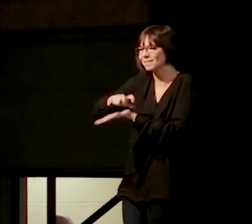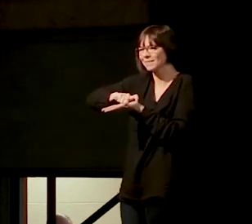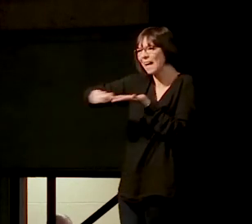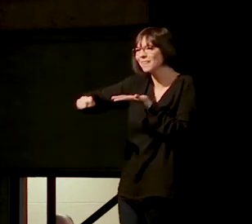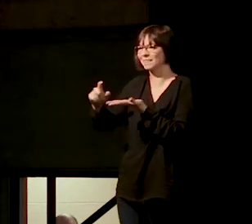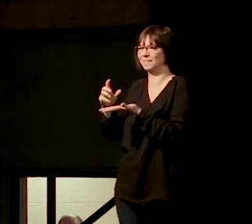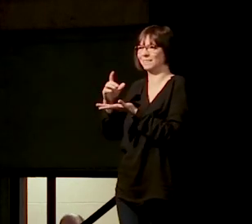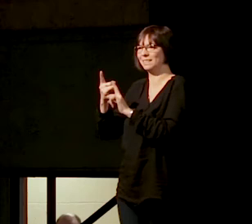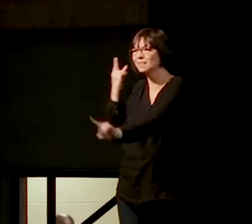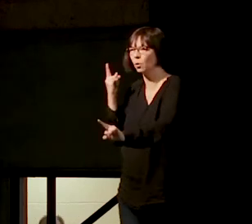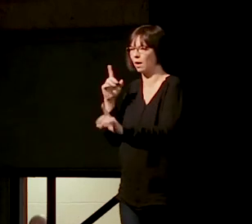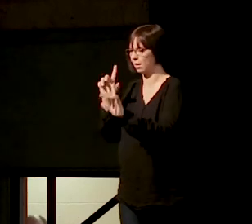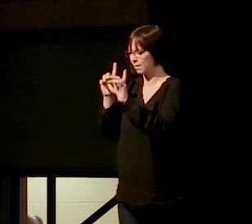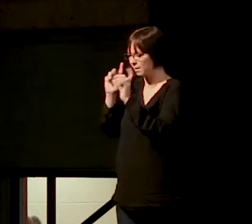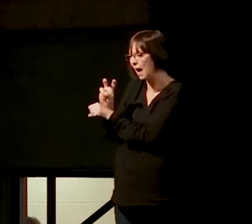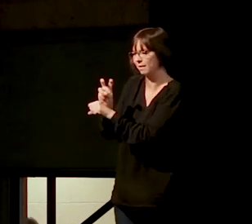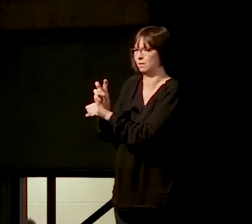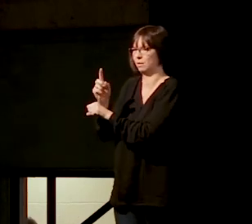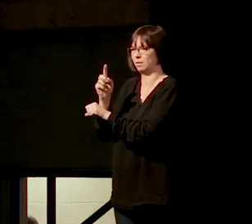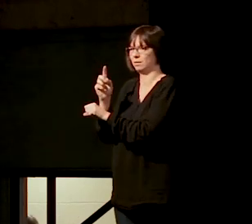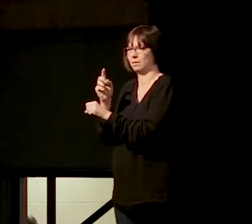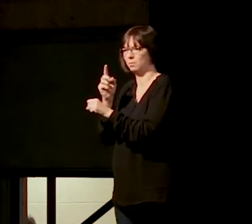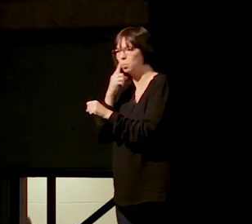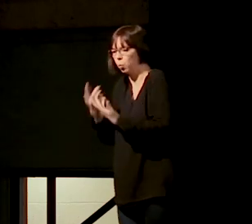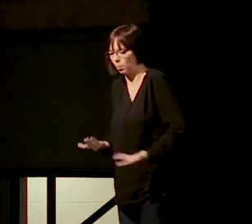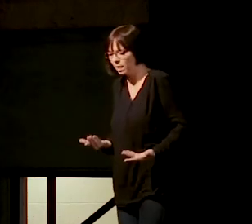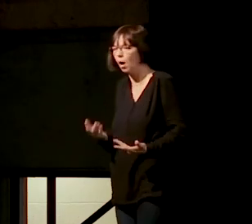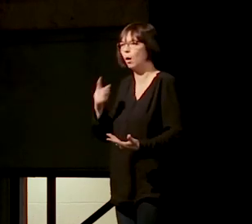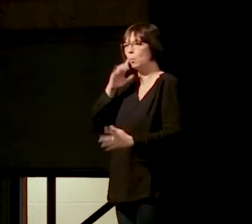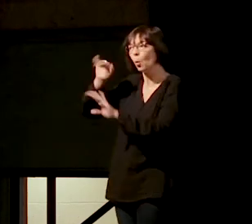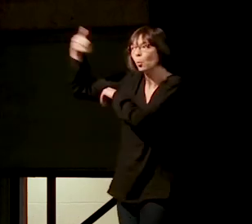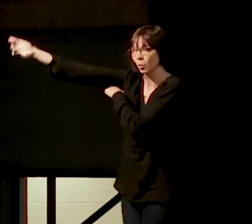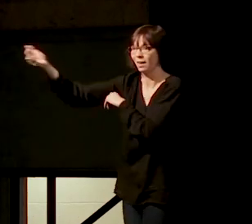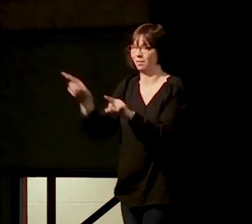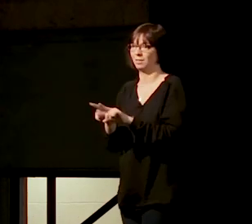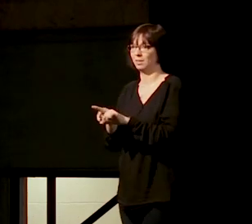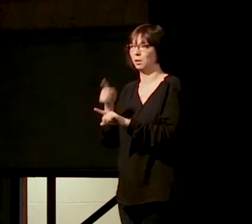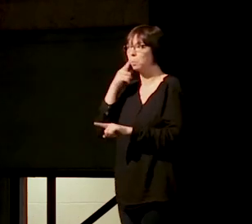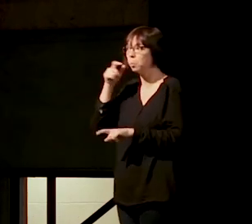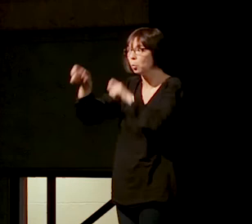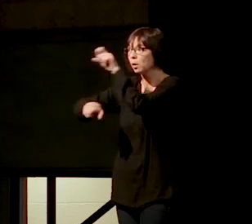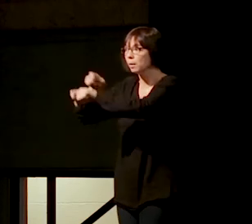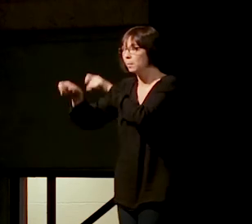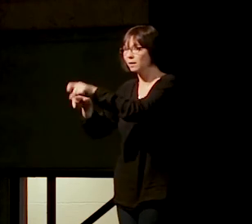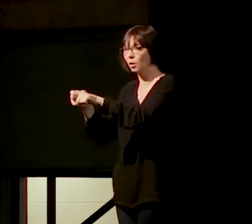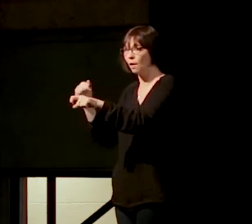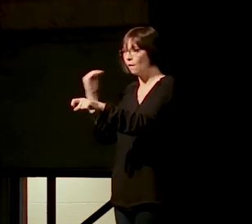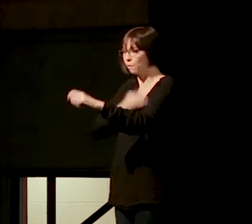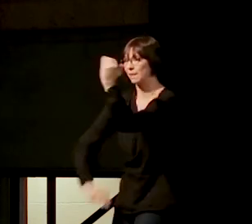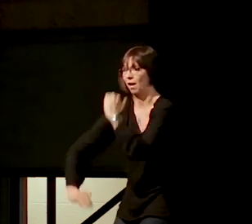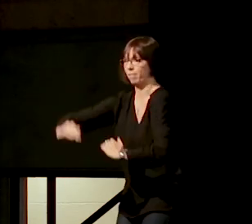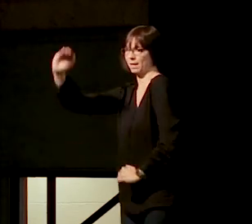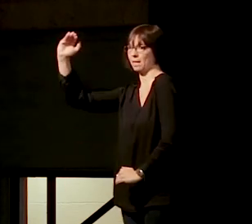histoire, une conscience, pour nous, pour ceux de maintenant, mais pour ceux d'après qui arrivent très vite à l'âge de raison.